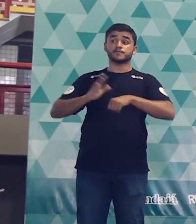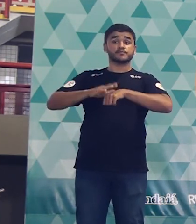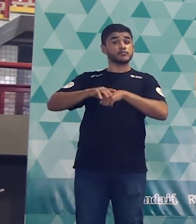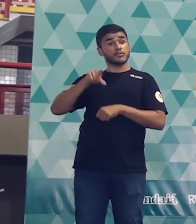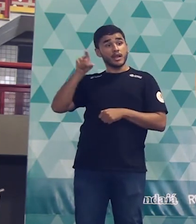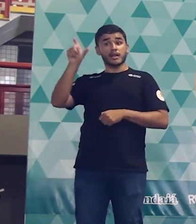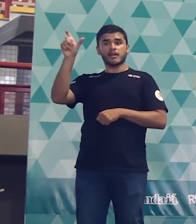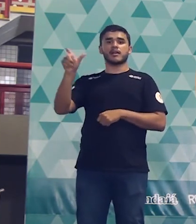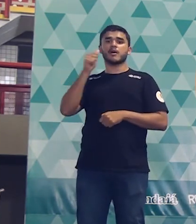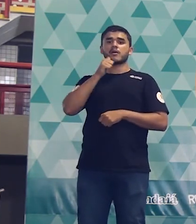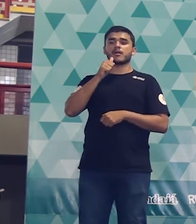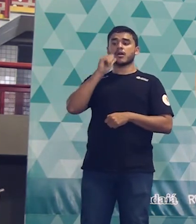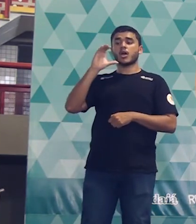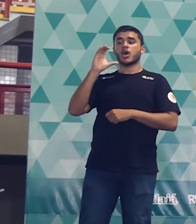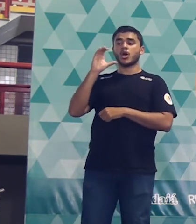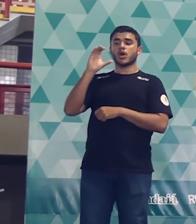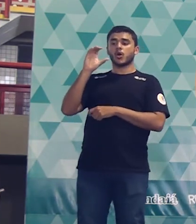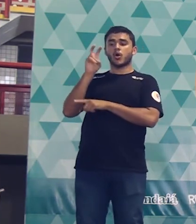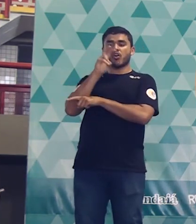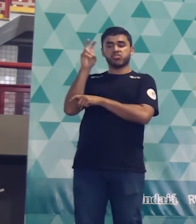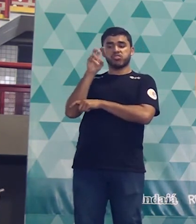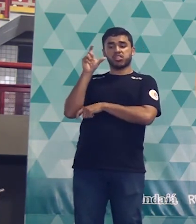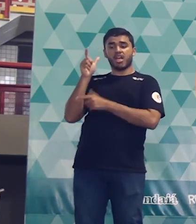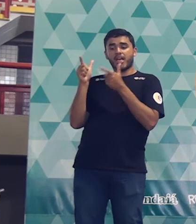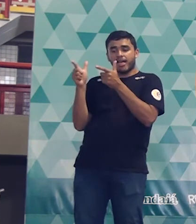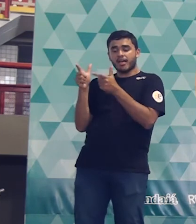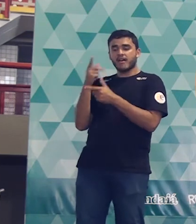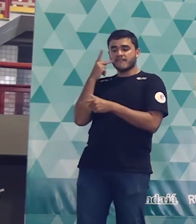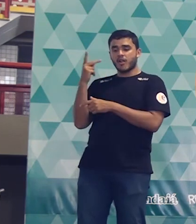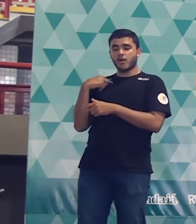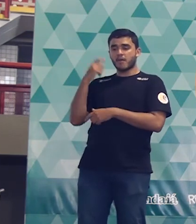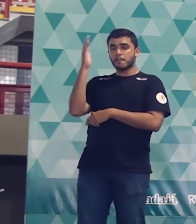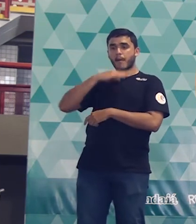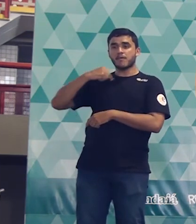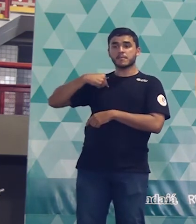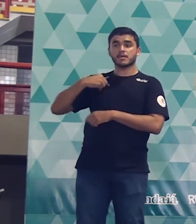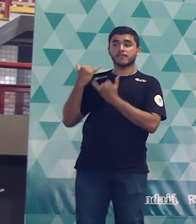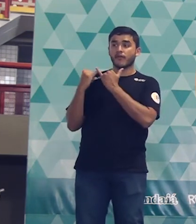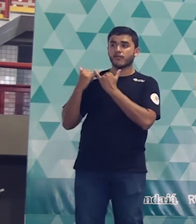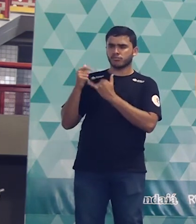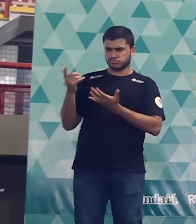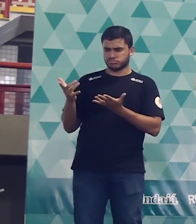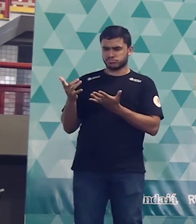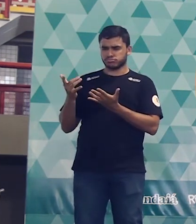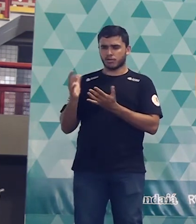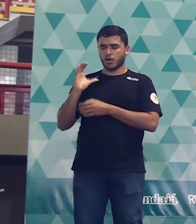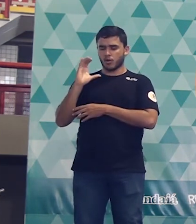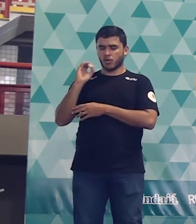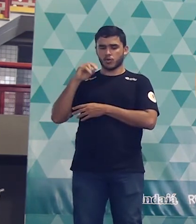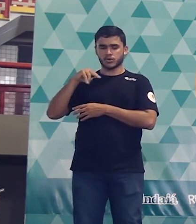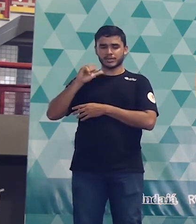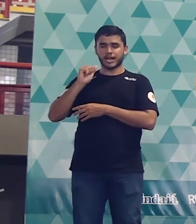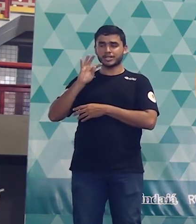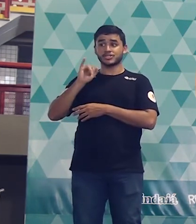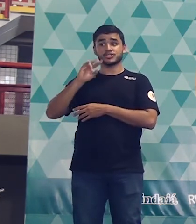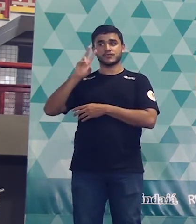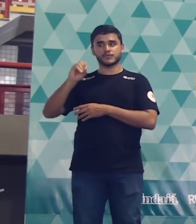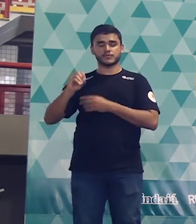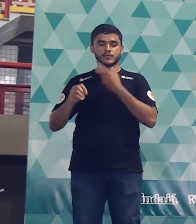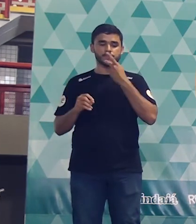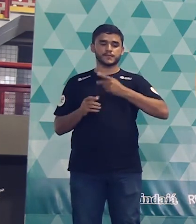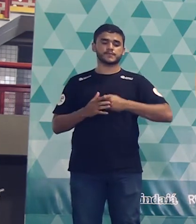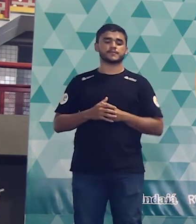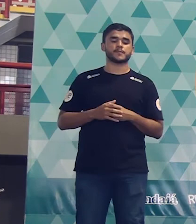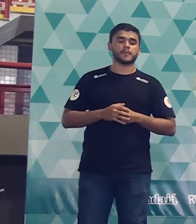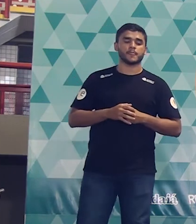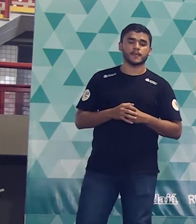é figurado, é conotativo, certo? Então assim, quando eu vou inferir algo, eu vou além do sentido literal e vou